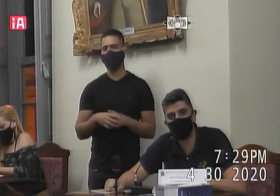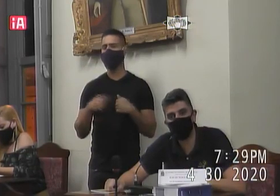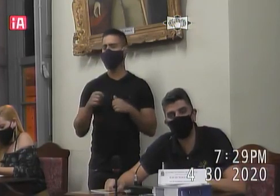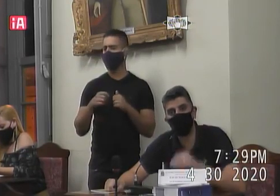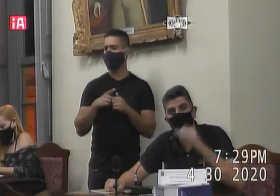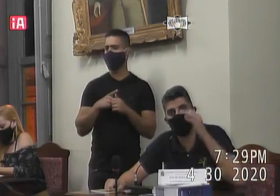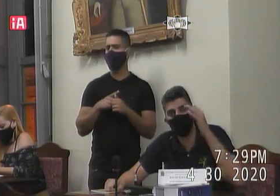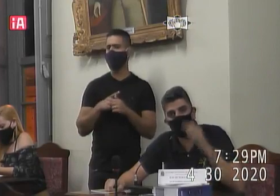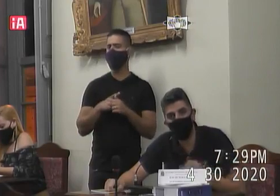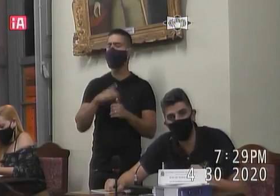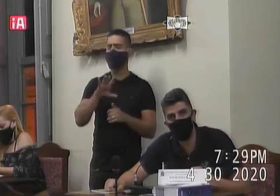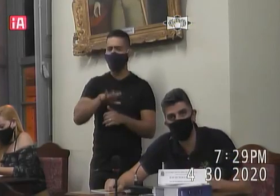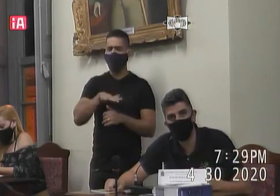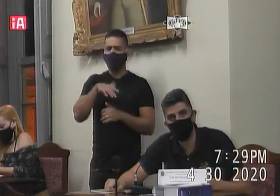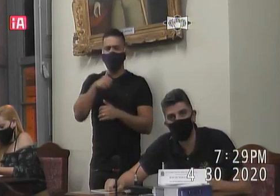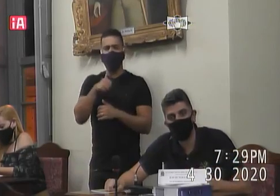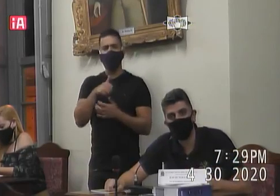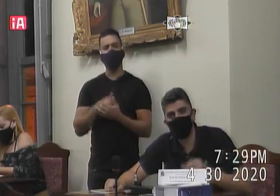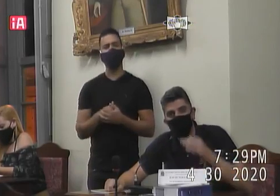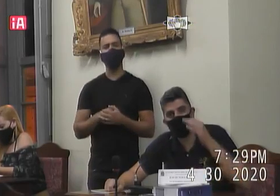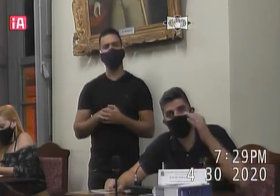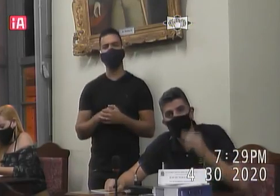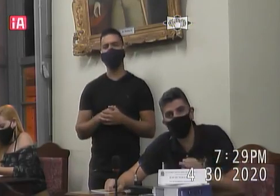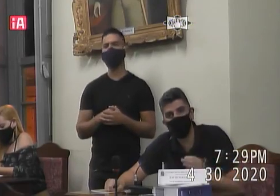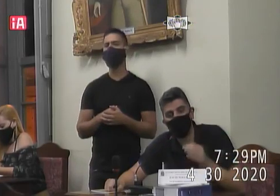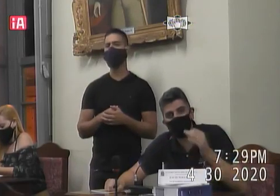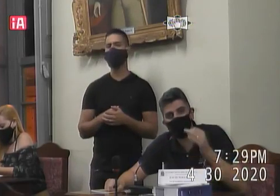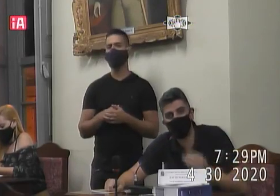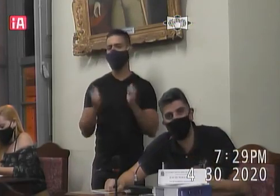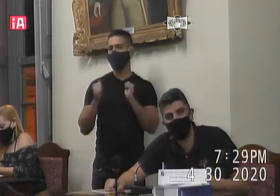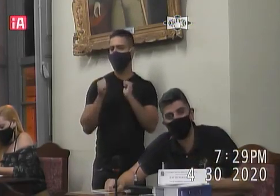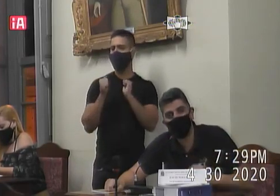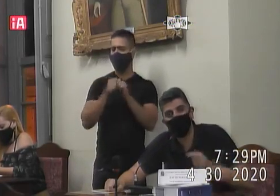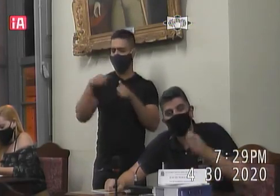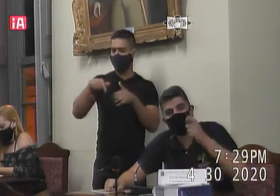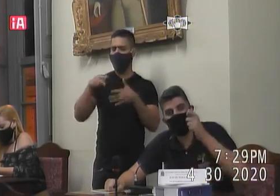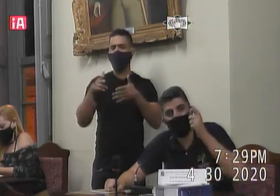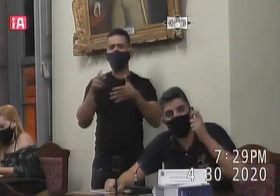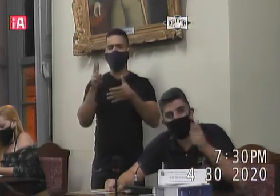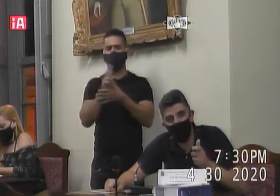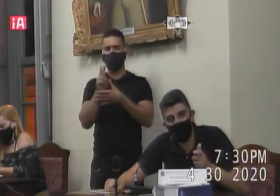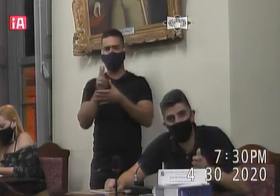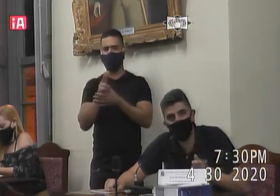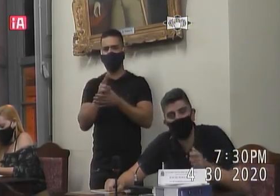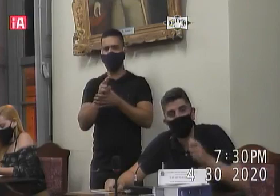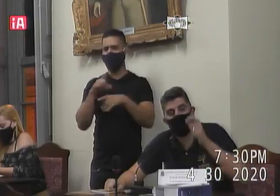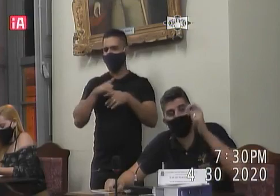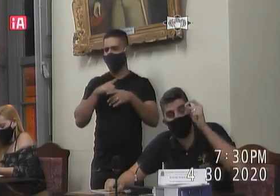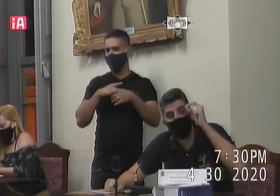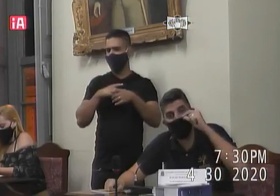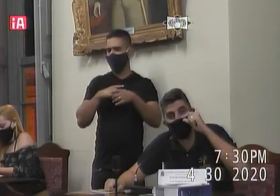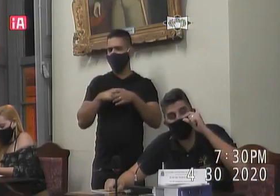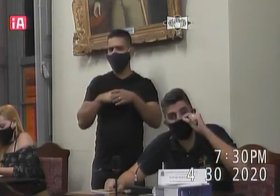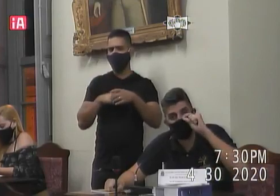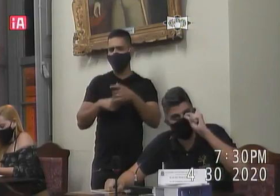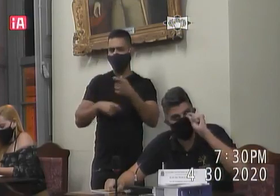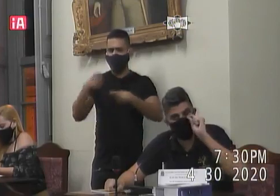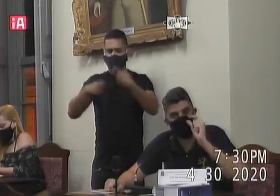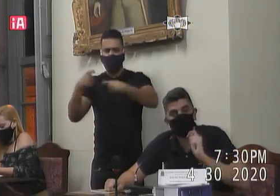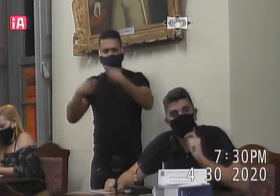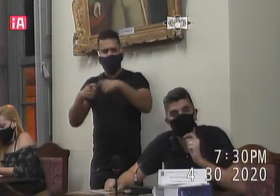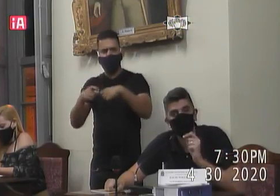registrado nessa casa o meu orgulho de fazer parte dessa cidade, da minha briga para que